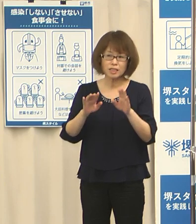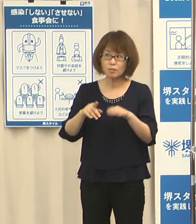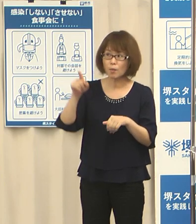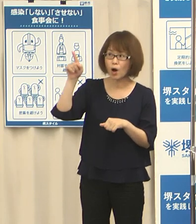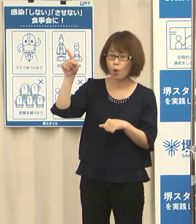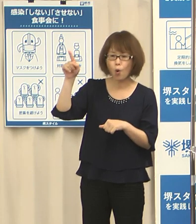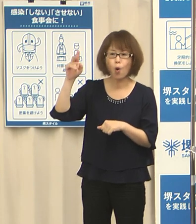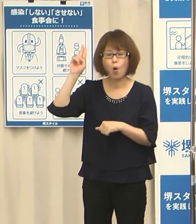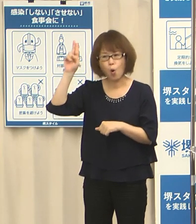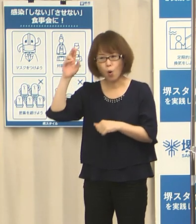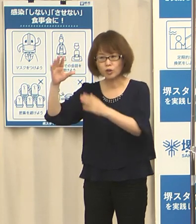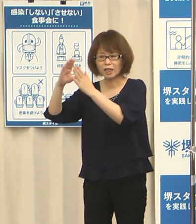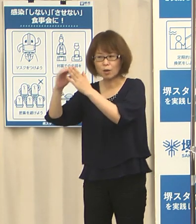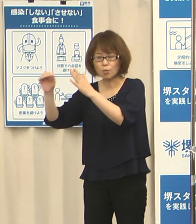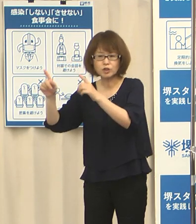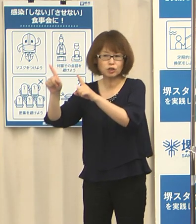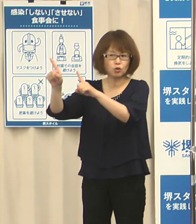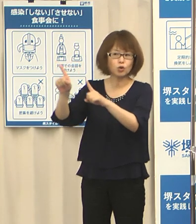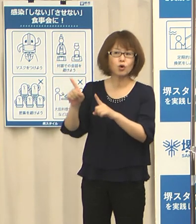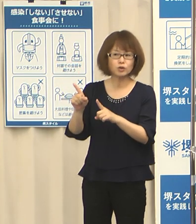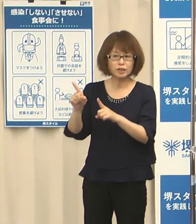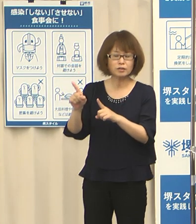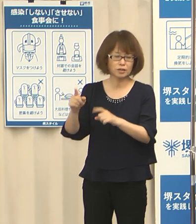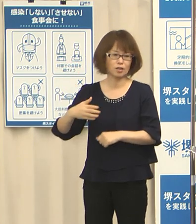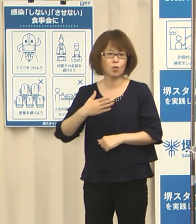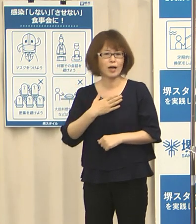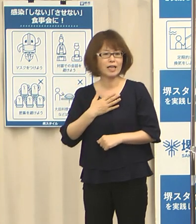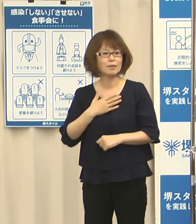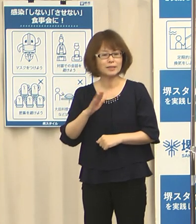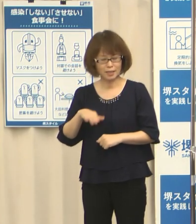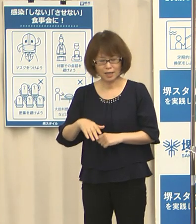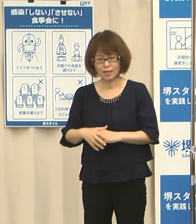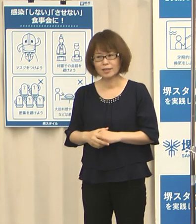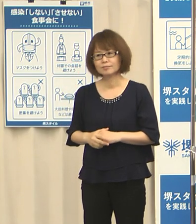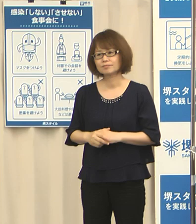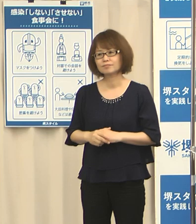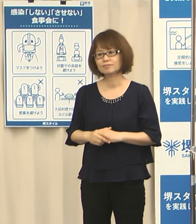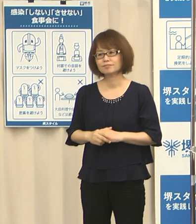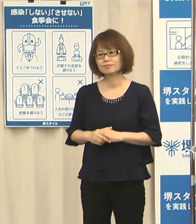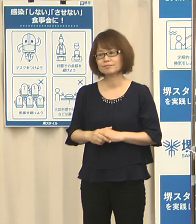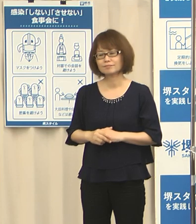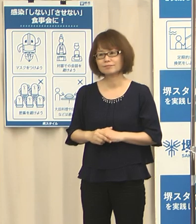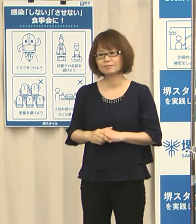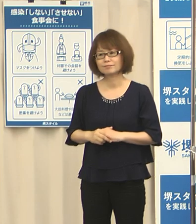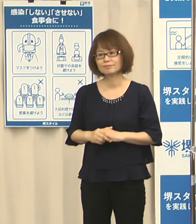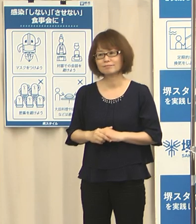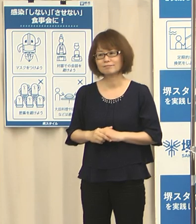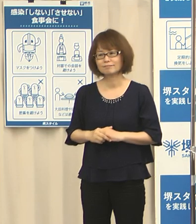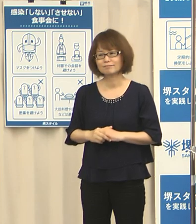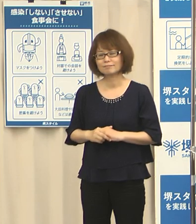ているというのが、まあ、状況というのが分かったんですけれども、まあ、なんというかこう、まあ、